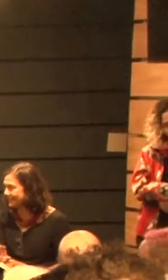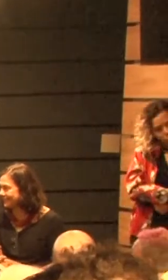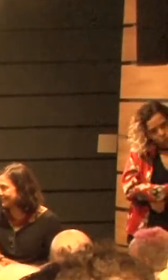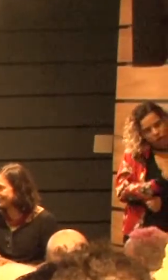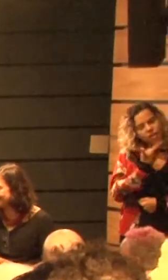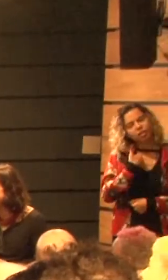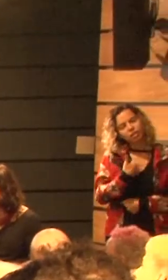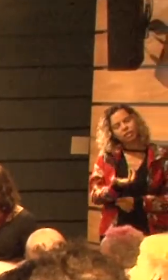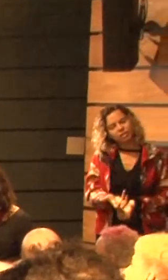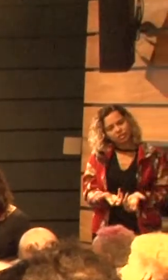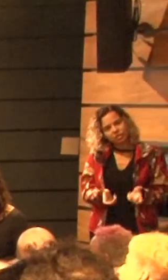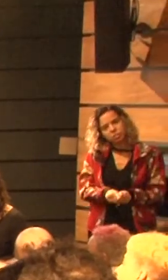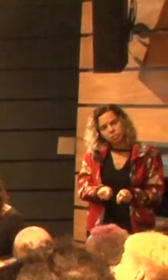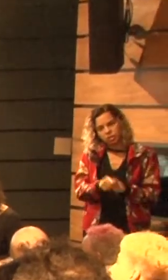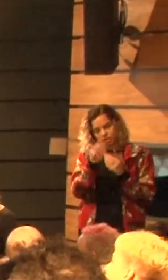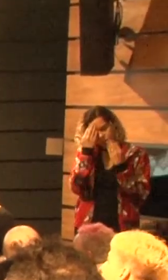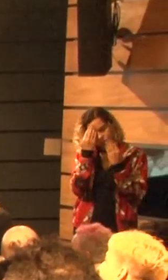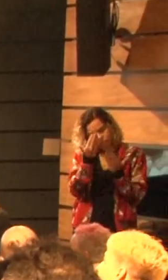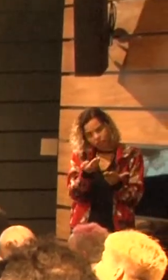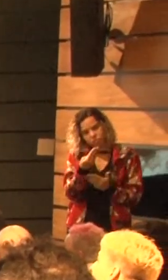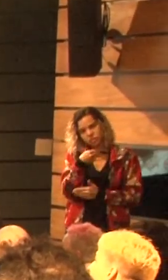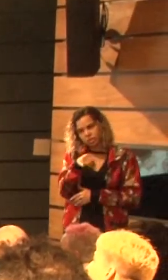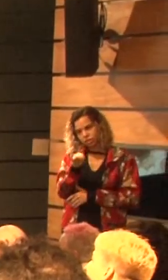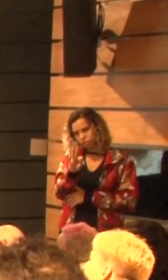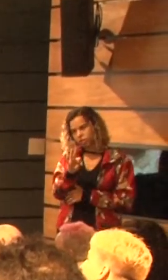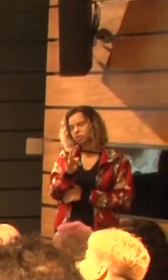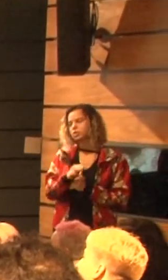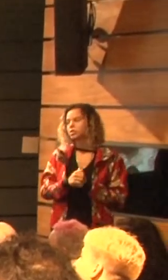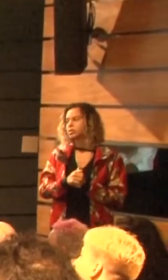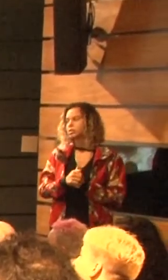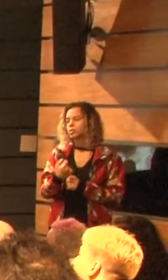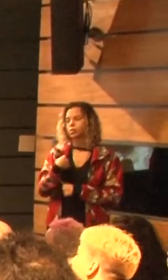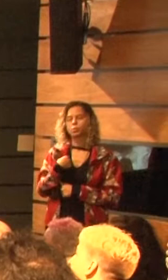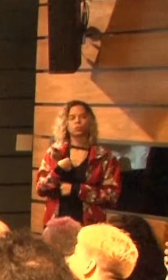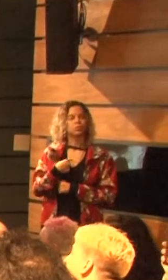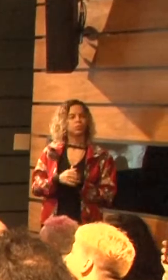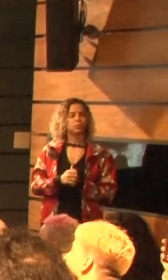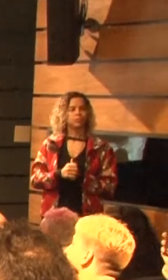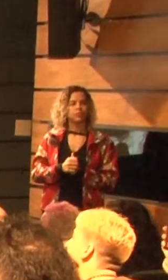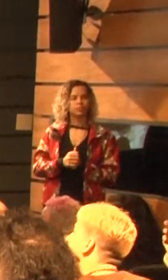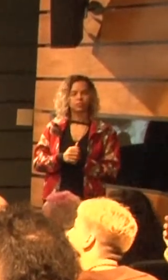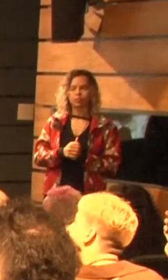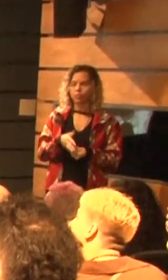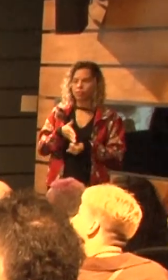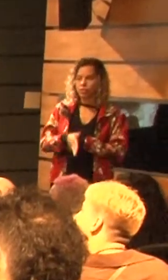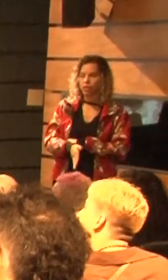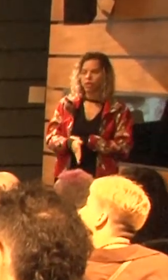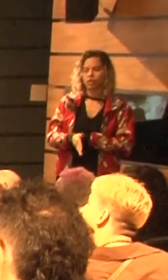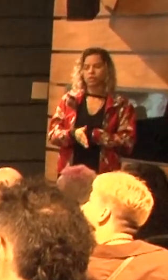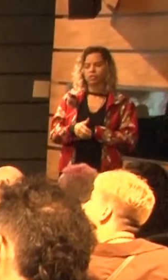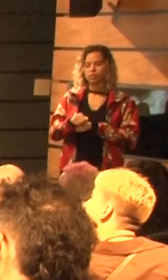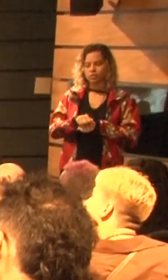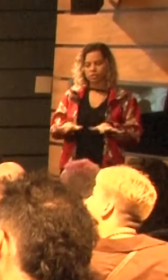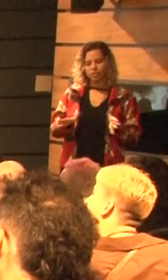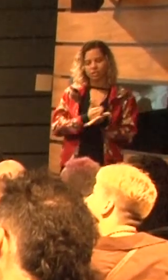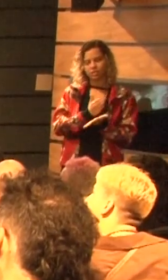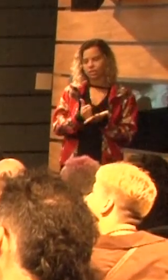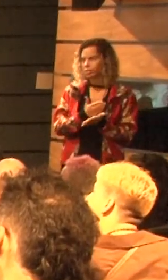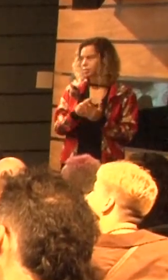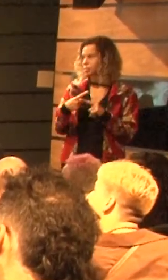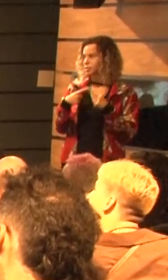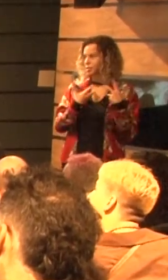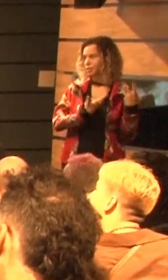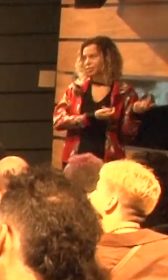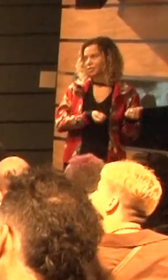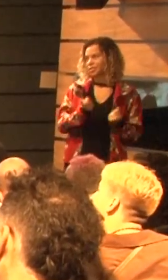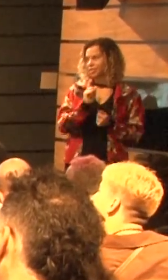queria também agradecer a MIT por eu ter sido, por eu invadir o lançamento de livros, né? Porque eu fui